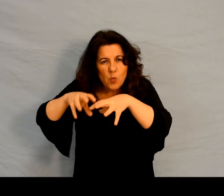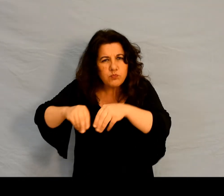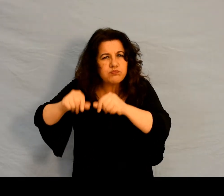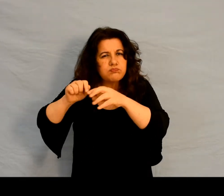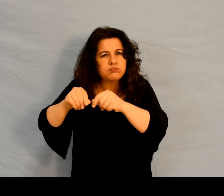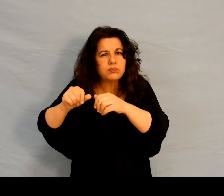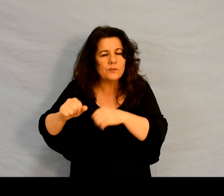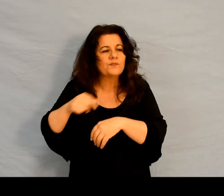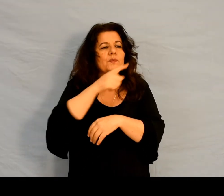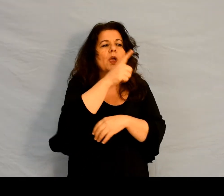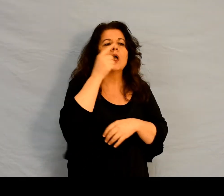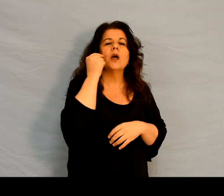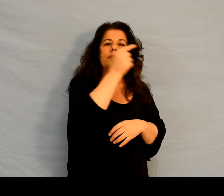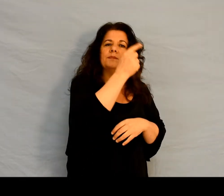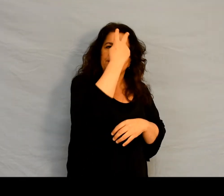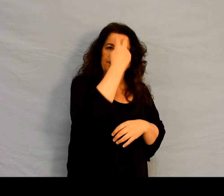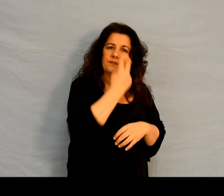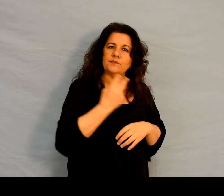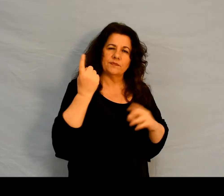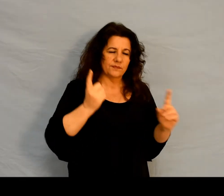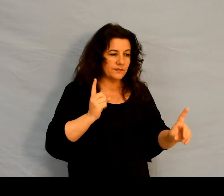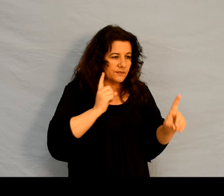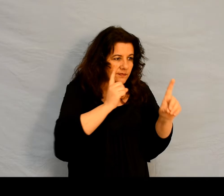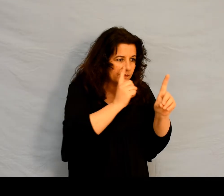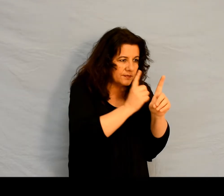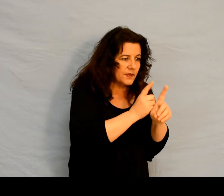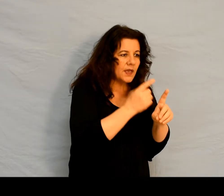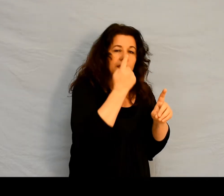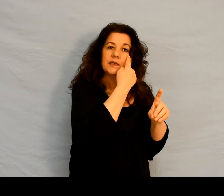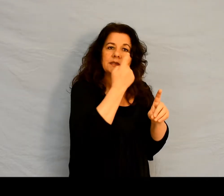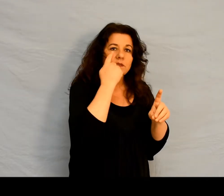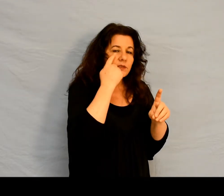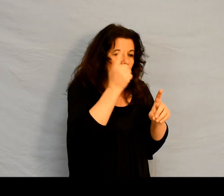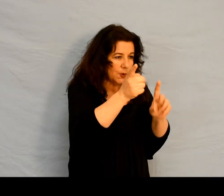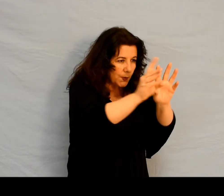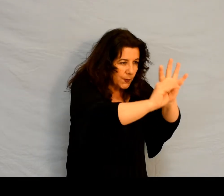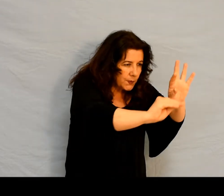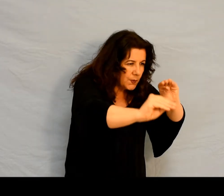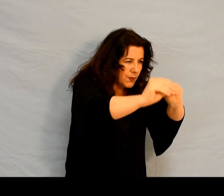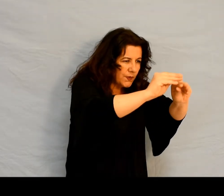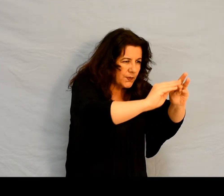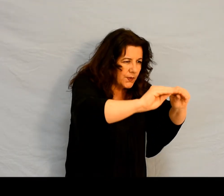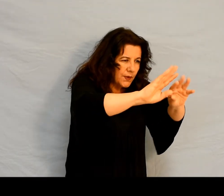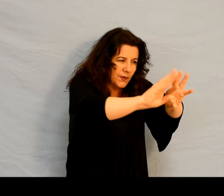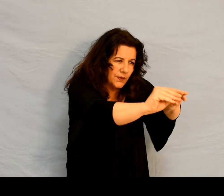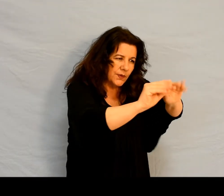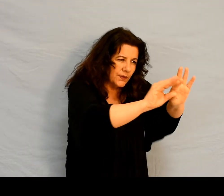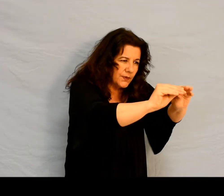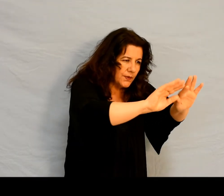boue. Puis il appliqua la boue sur les yeux de l'aveugle et lui